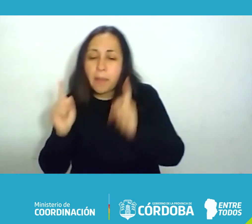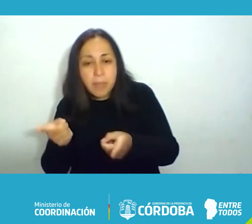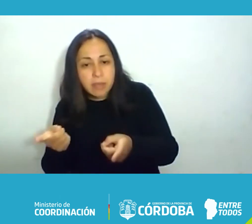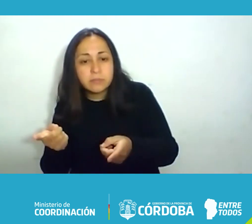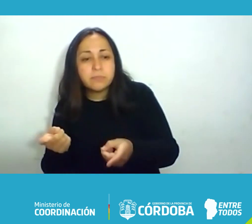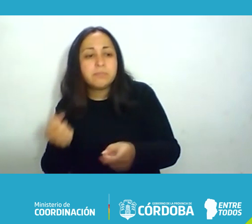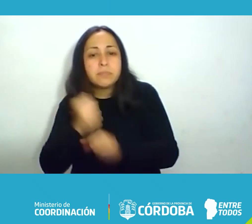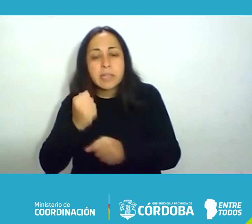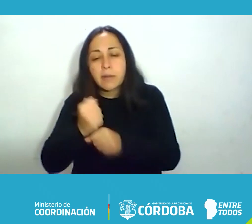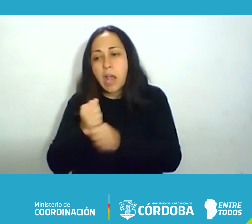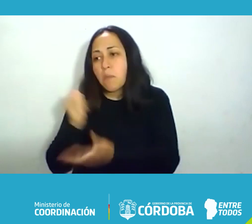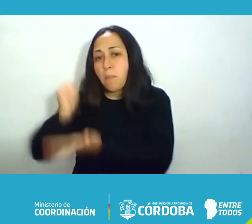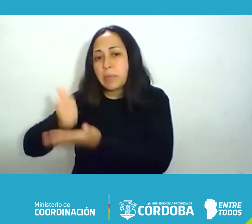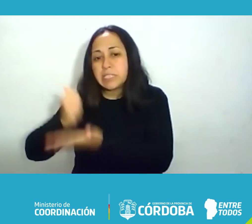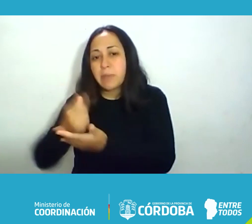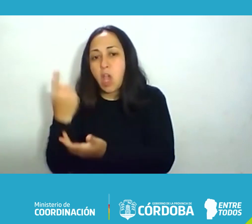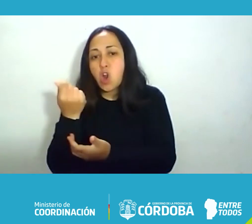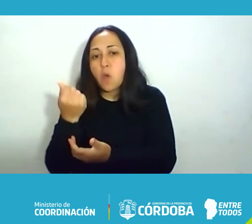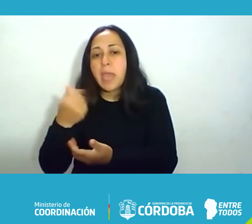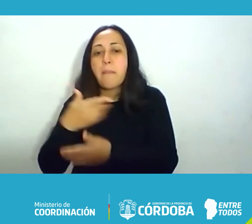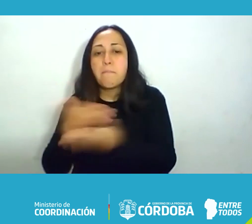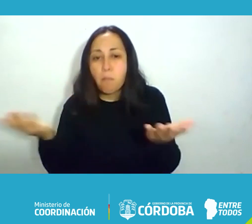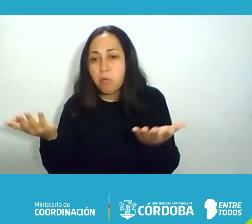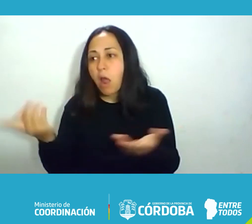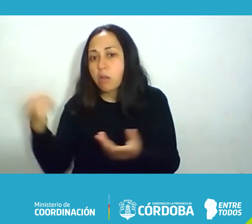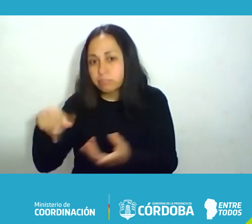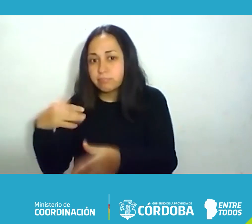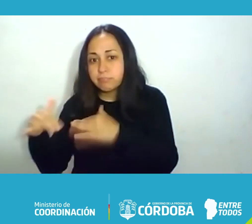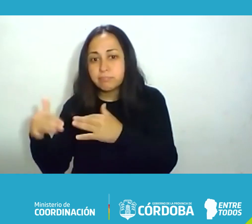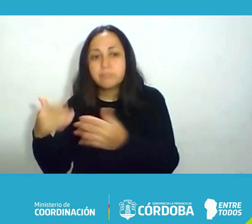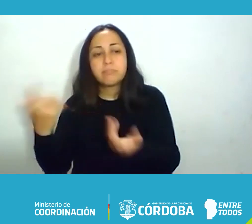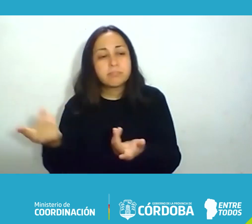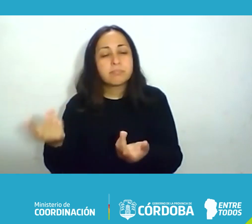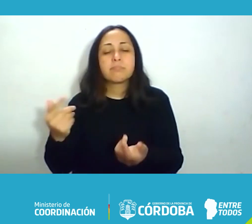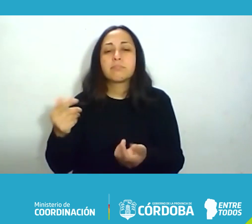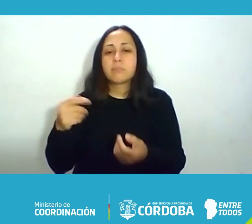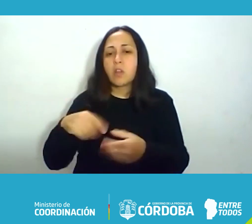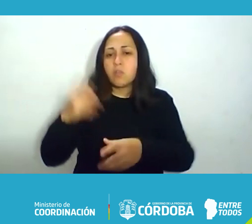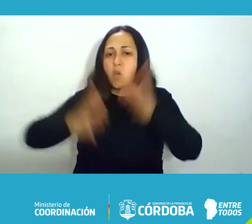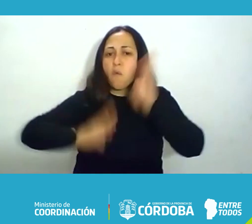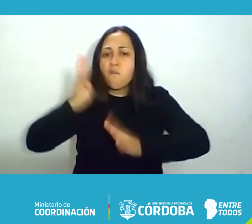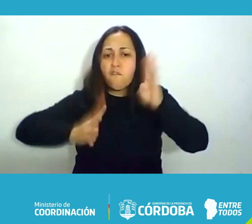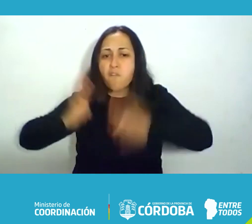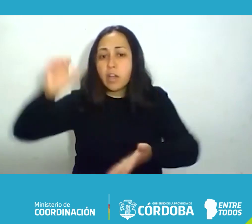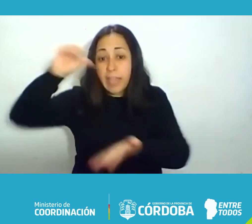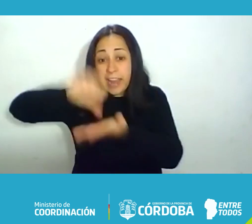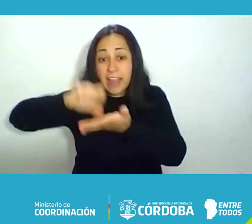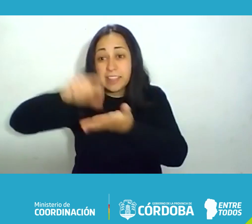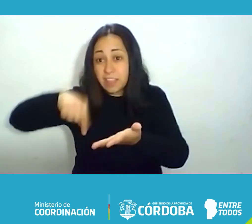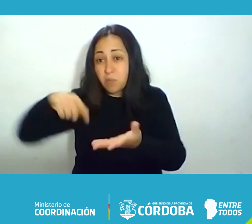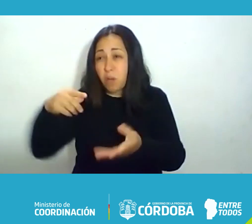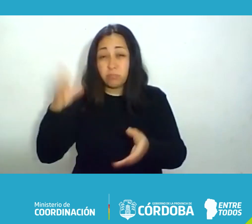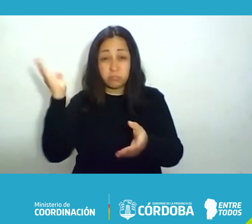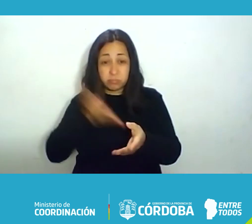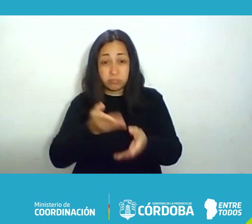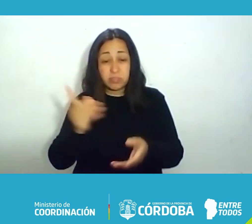sino de aquellas que participan en la economía popular. Hay un grave impacto arqueológico en la zona, una gran cantidad de bosques nativos que se van a intervenir.